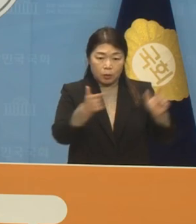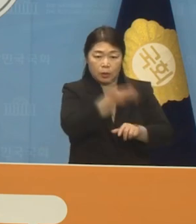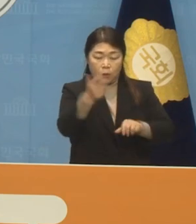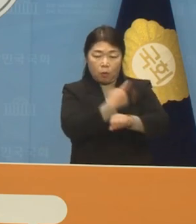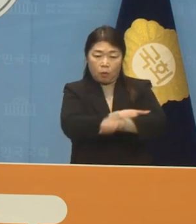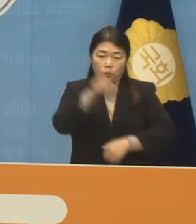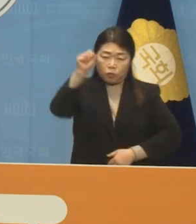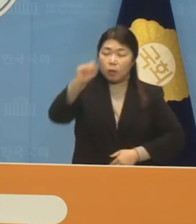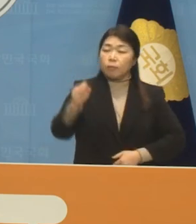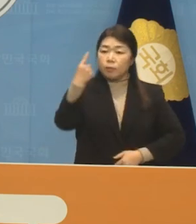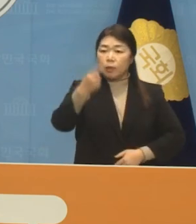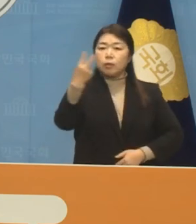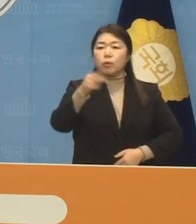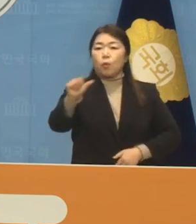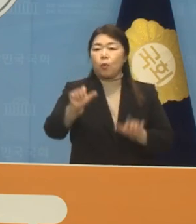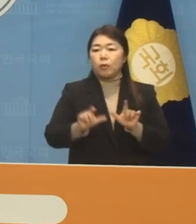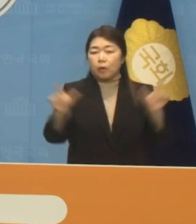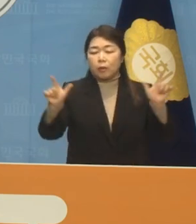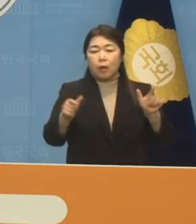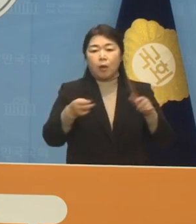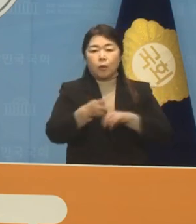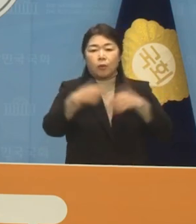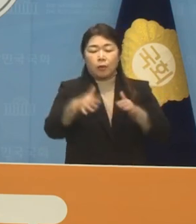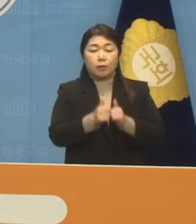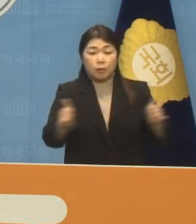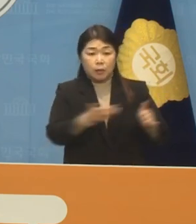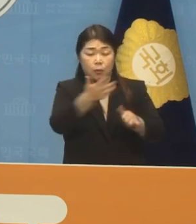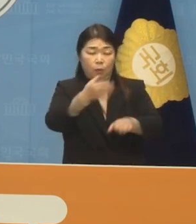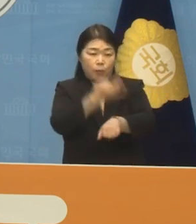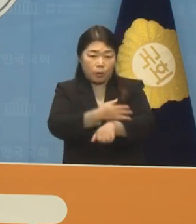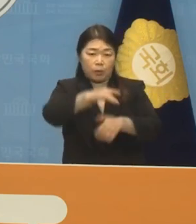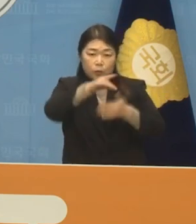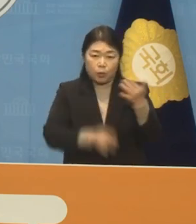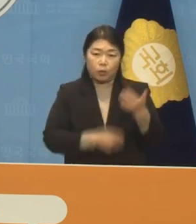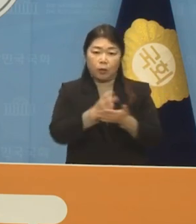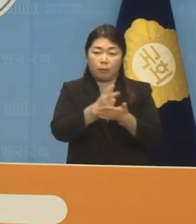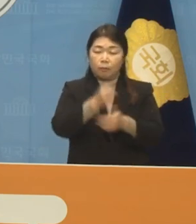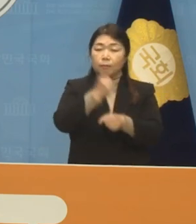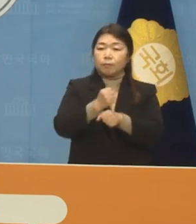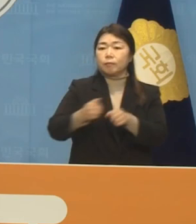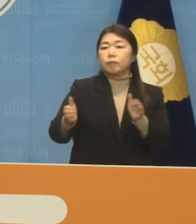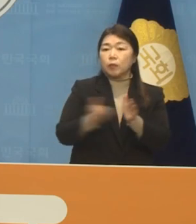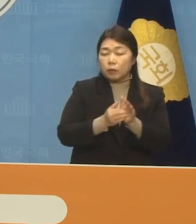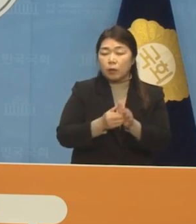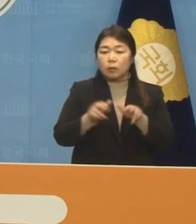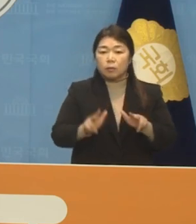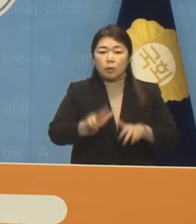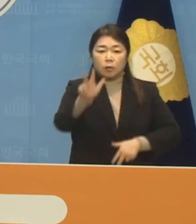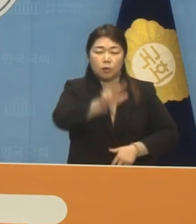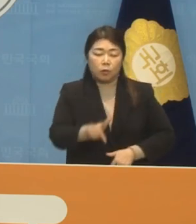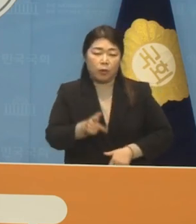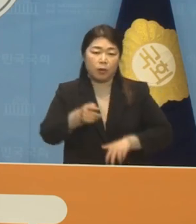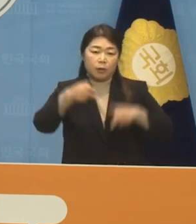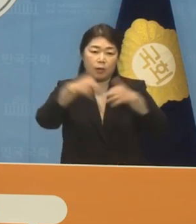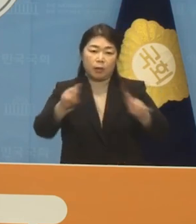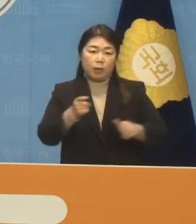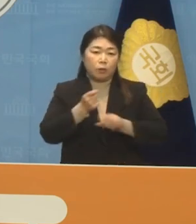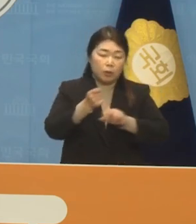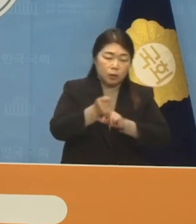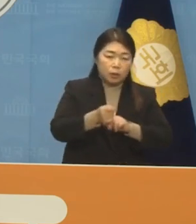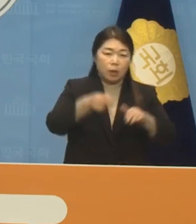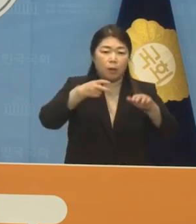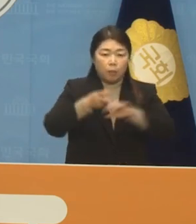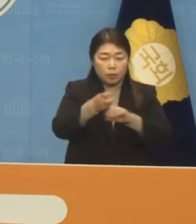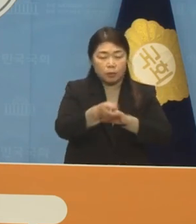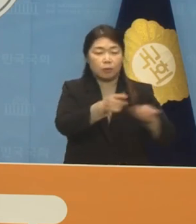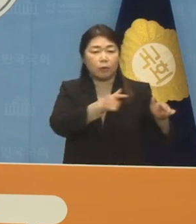통해서 2005년에 교통약자 이동편의증진 조례가 나오면서 지금 전국의 장애인 콜택시라든지 저상버스